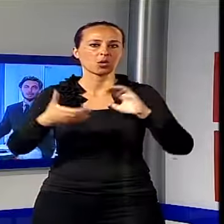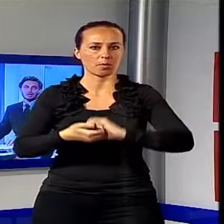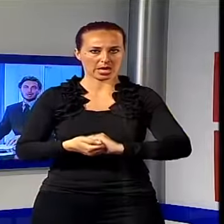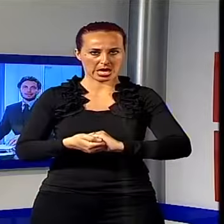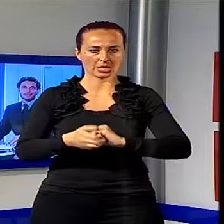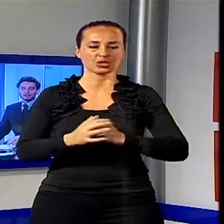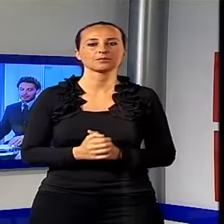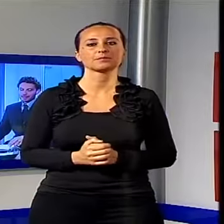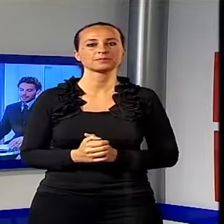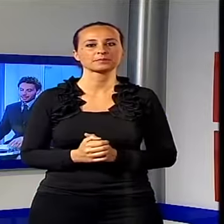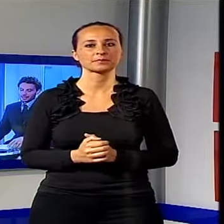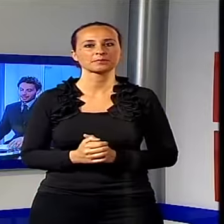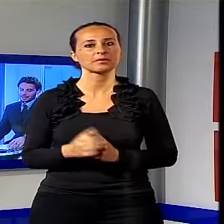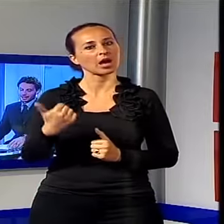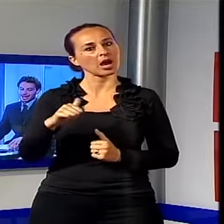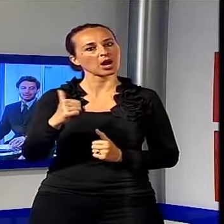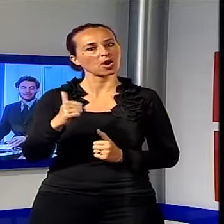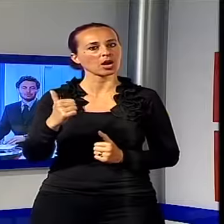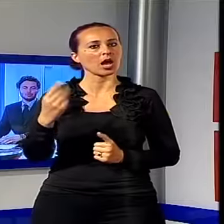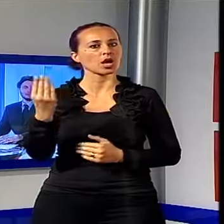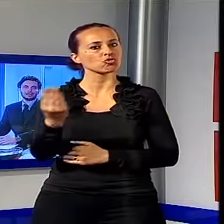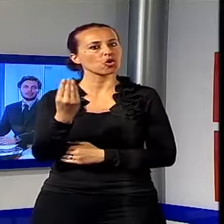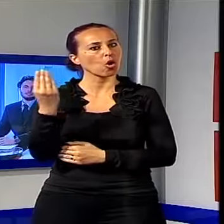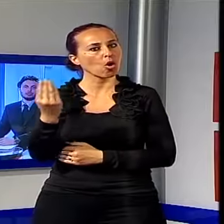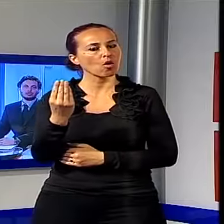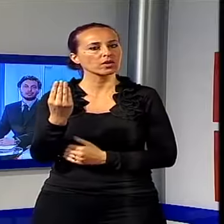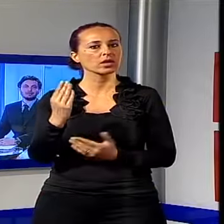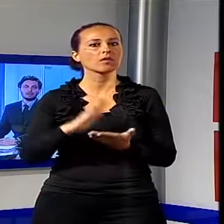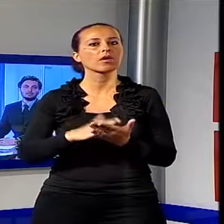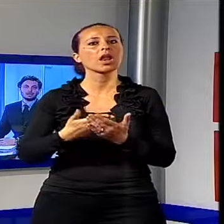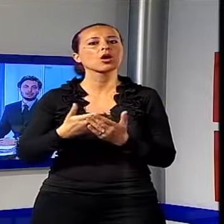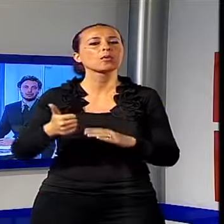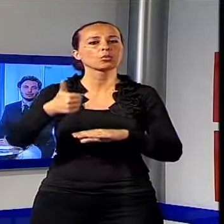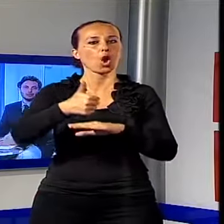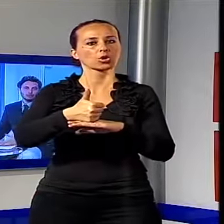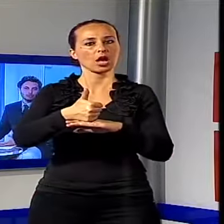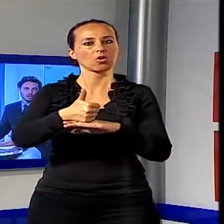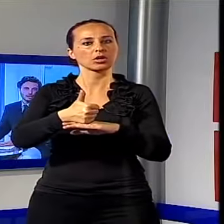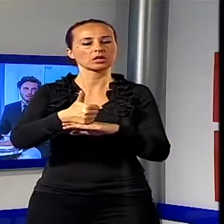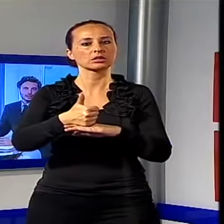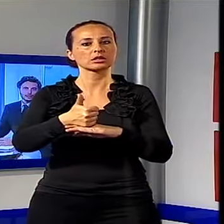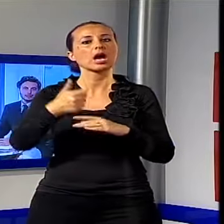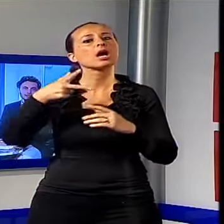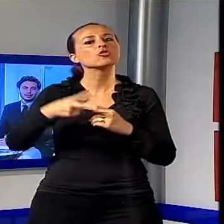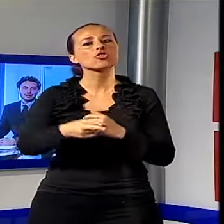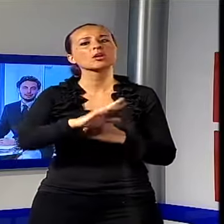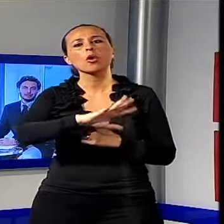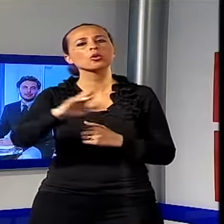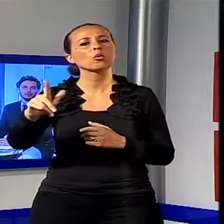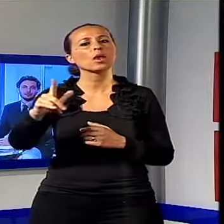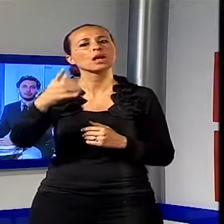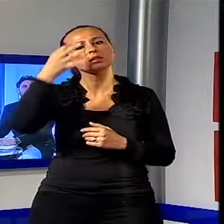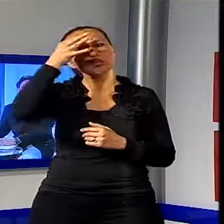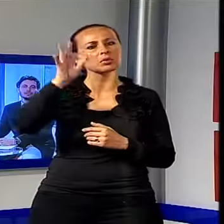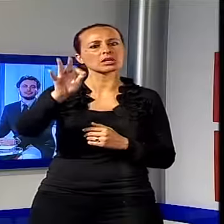E sempre i ragazzi sono stati i protagonisti di un'altra cerimonia dedicata al 25 aprile che si è